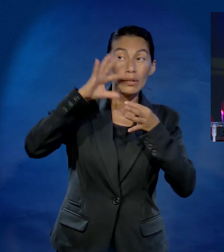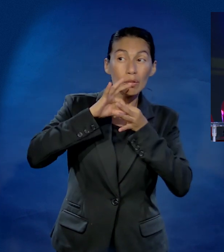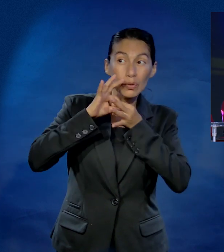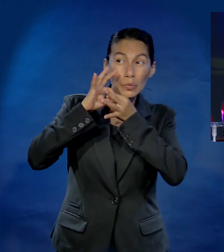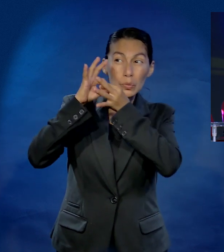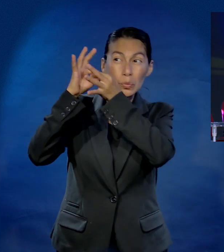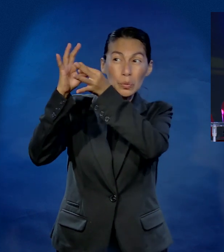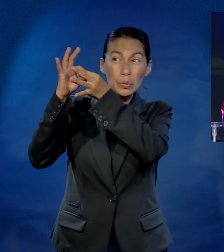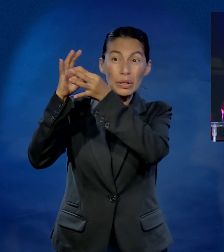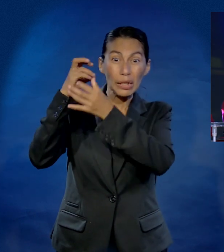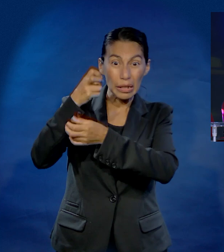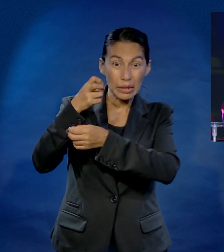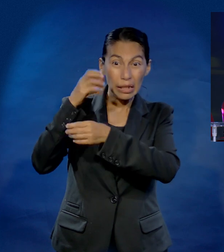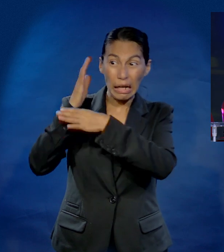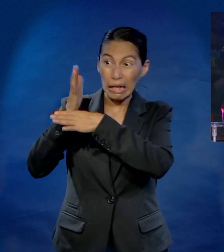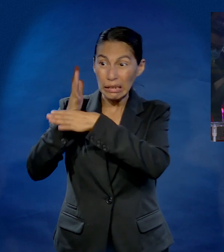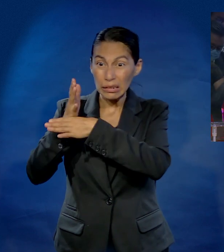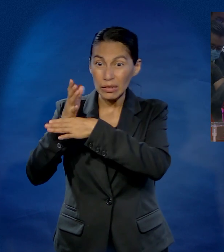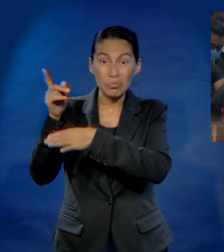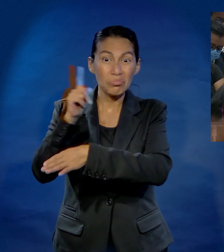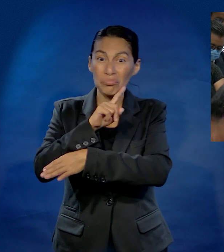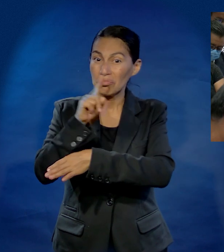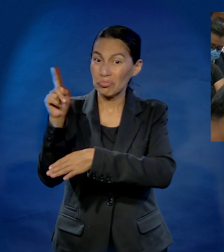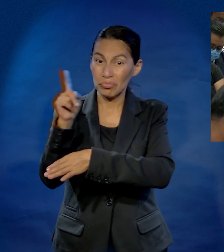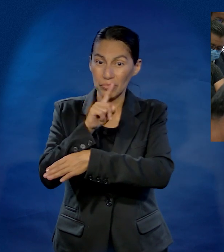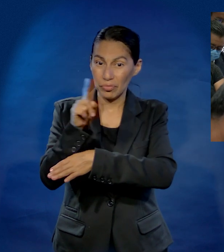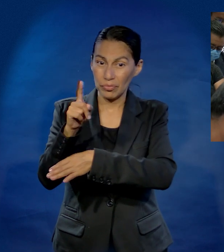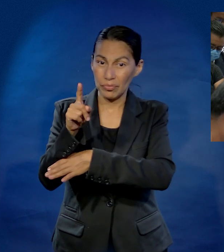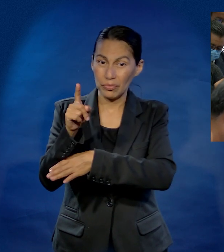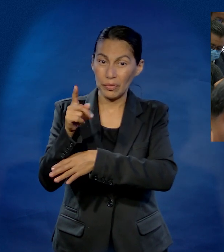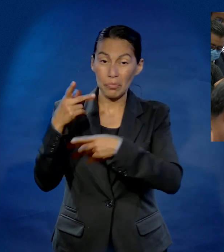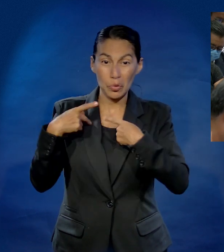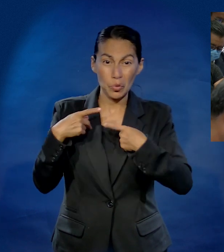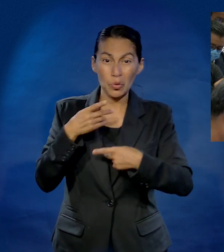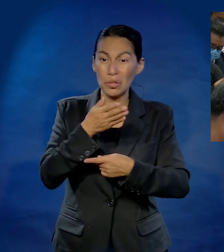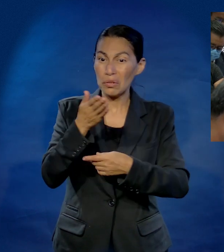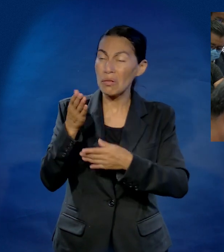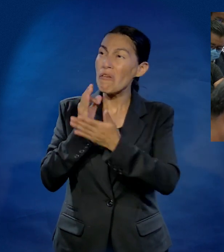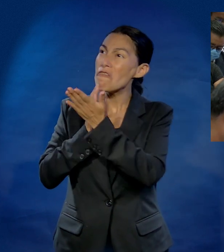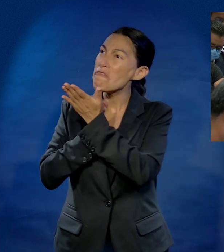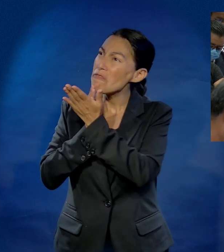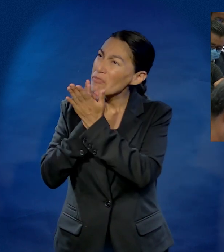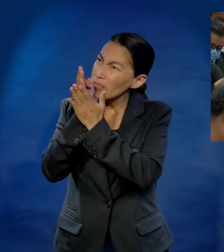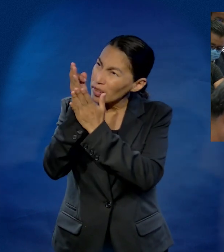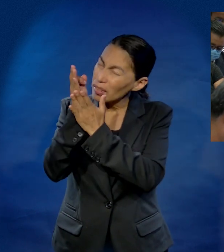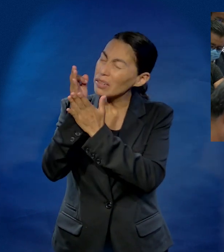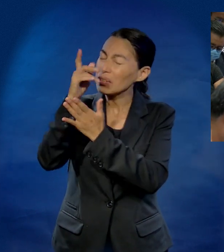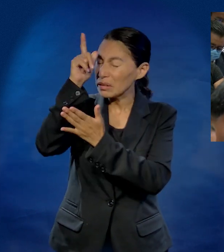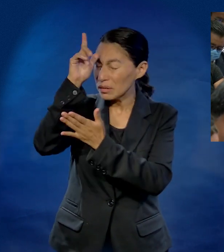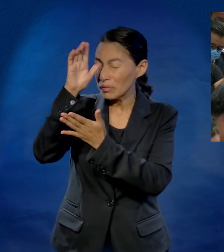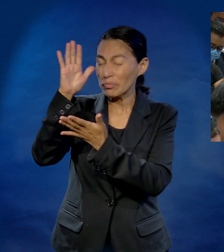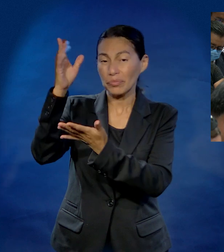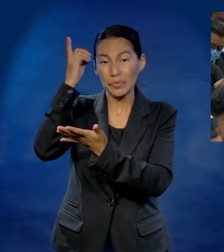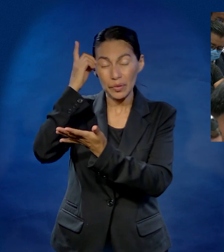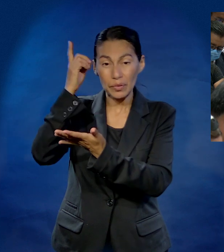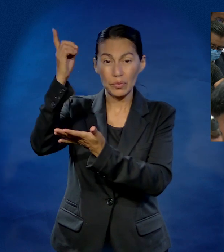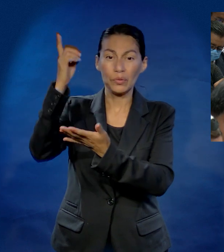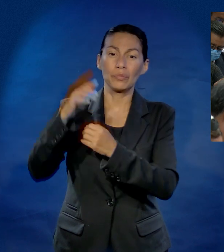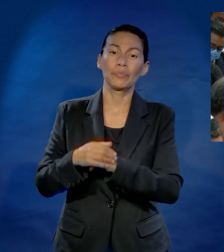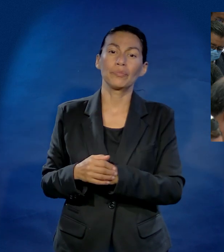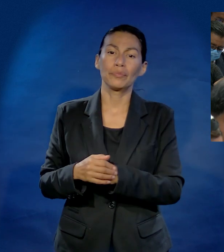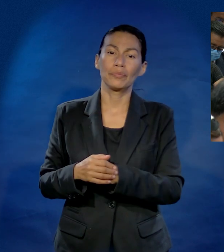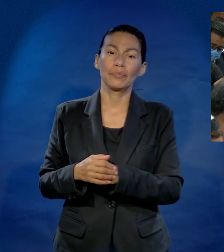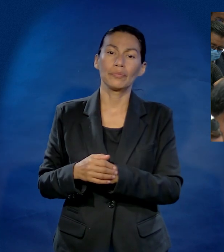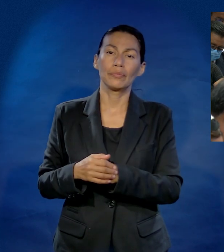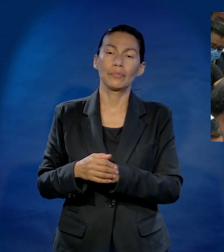ninguna condenación hay para los que están en ¿quién, mis hermanos? En Cristo Jesús, los que no andan conforme a